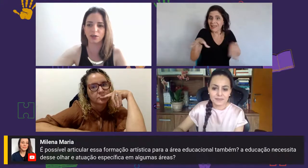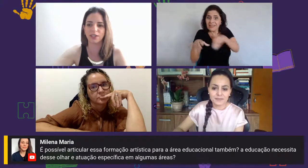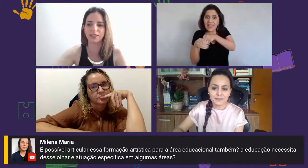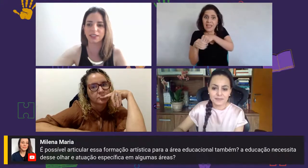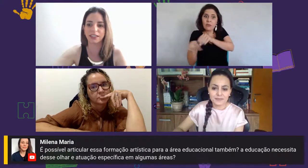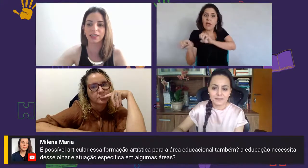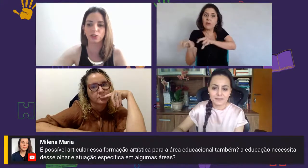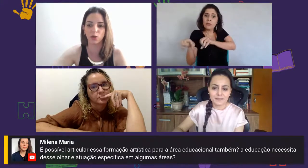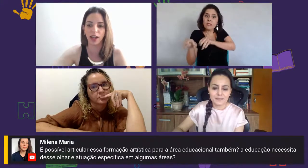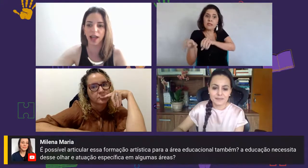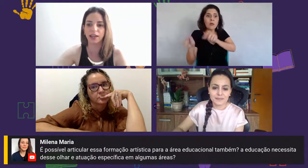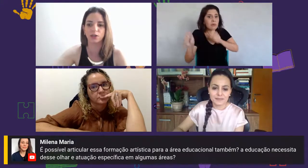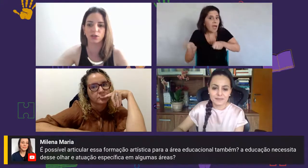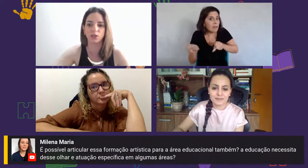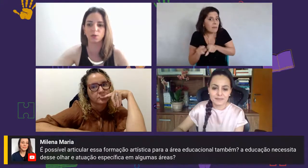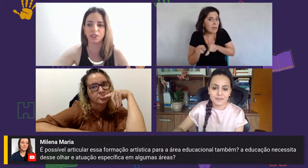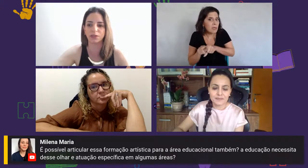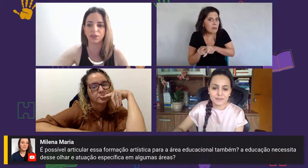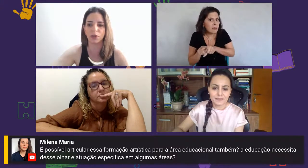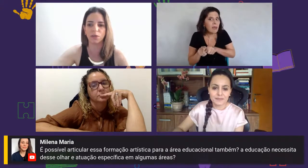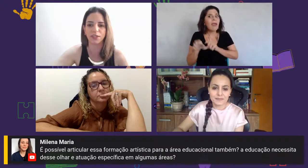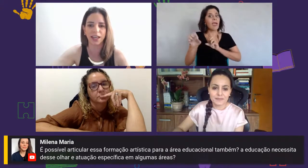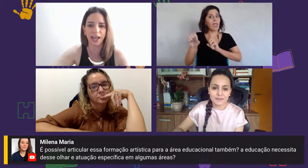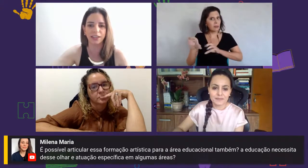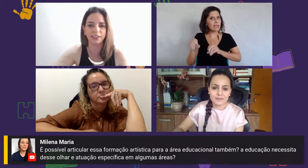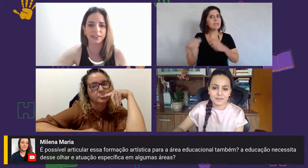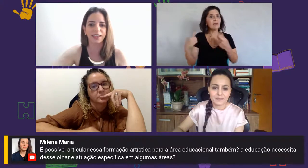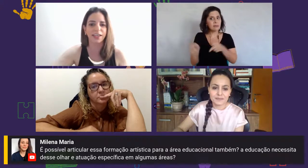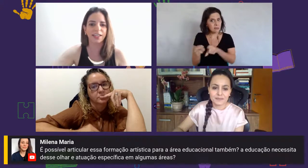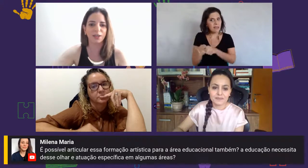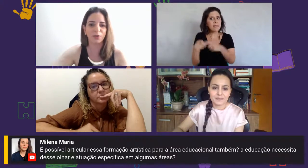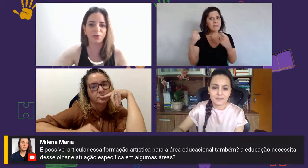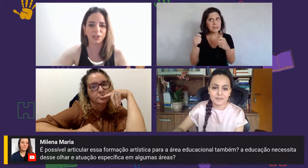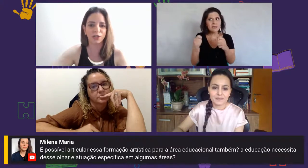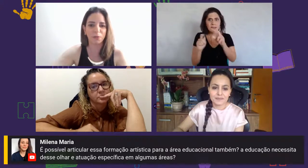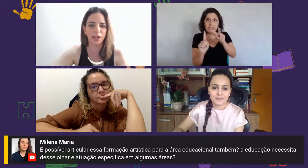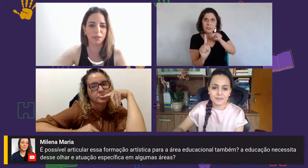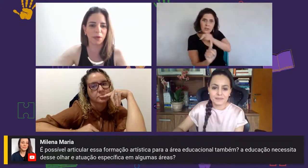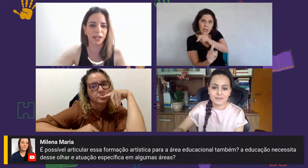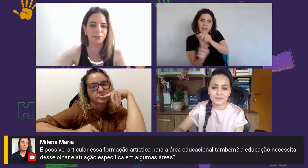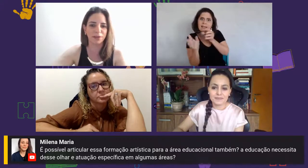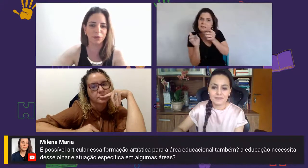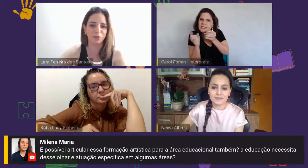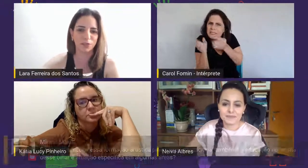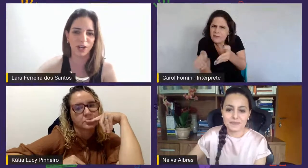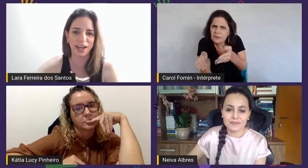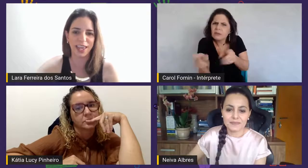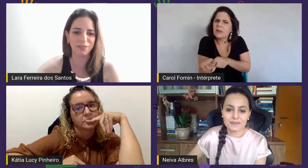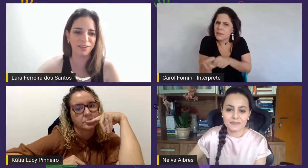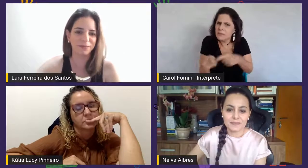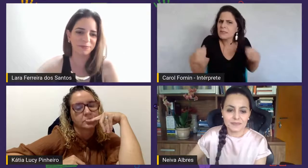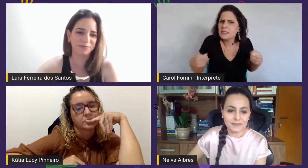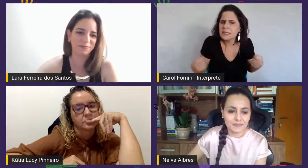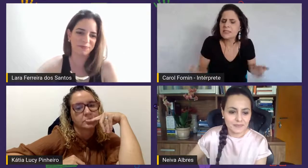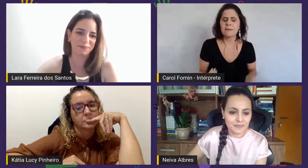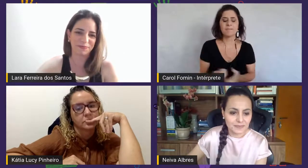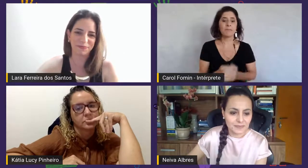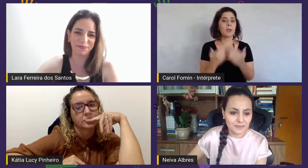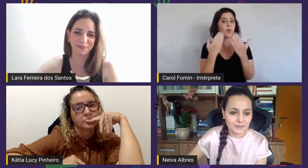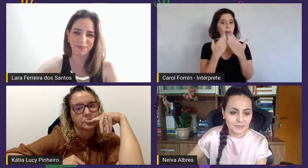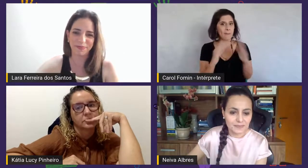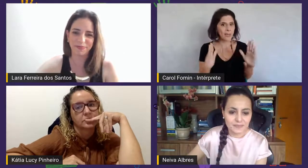A educação necessita desse olhar e atuação específica em algumas áreas. Então, deixo aberta a palavra à professora Neiva.